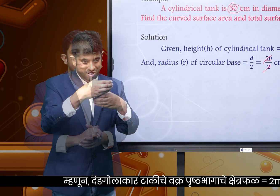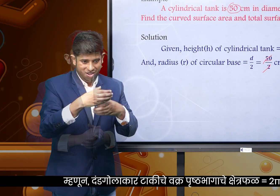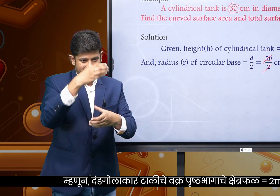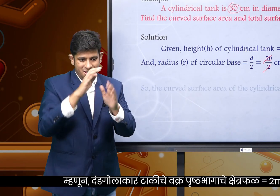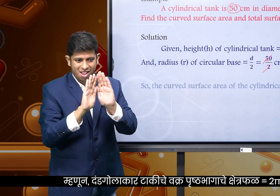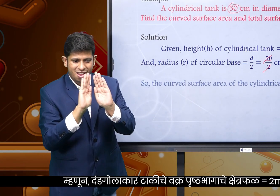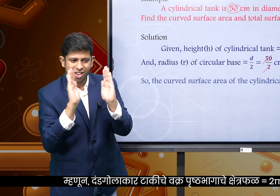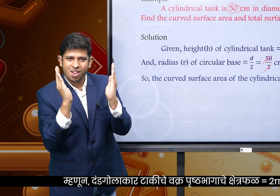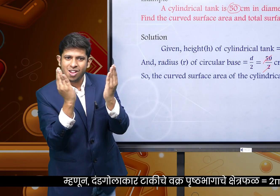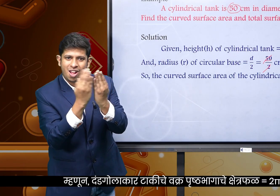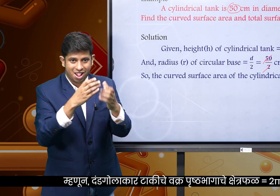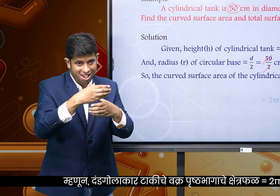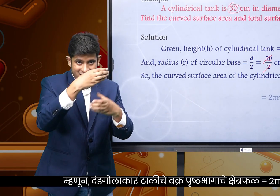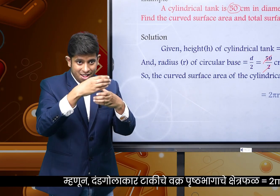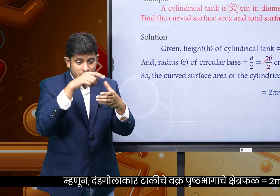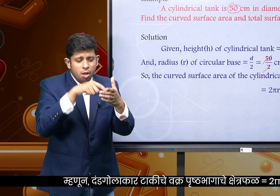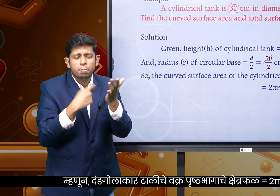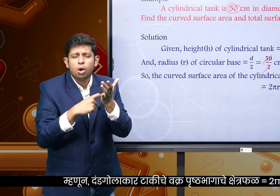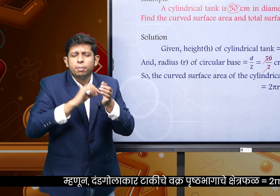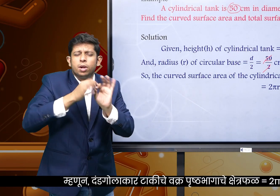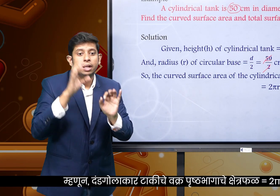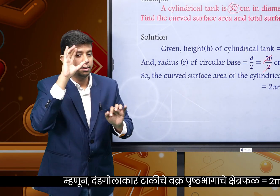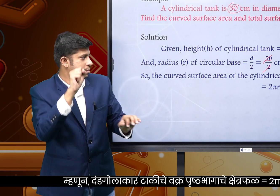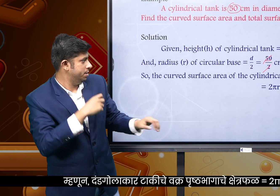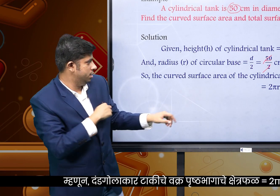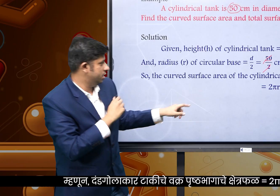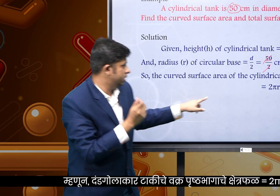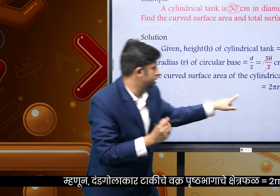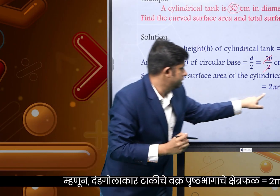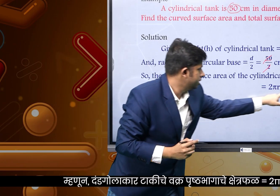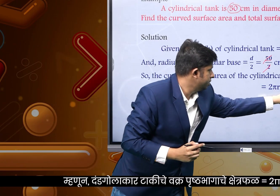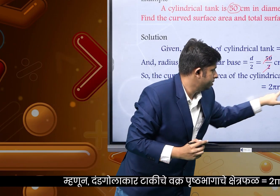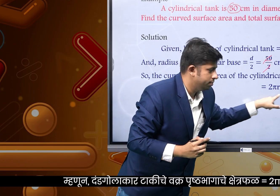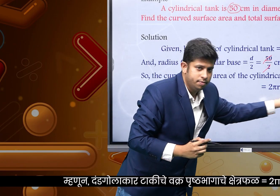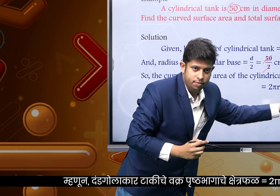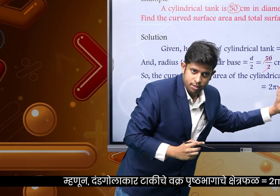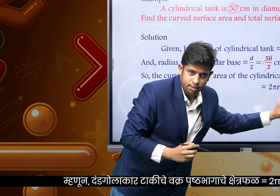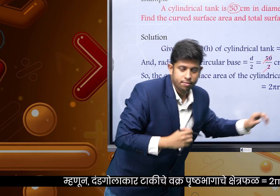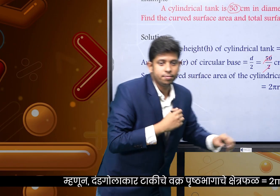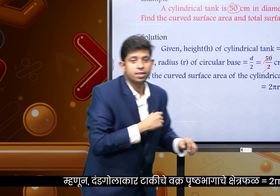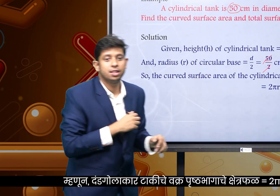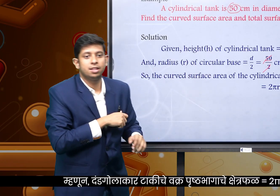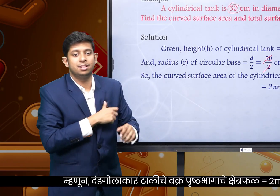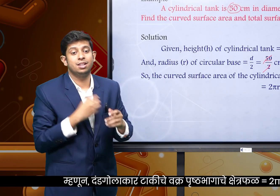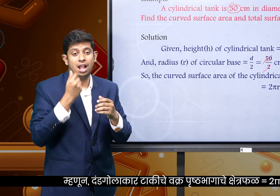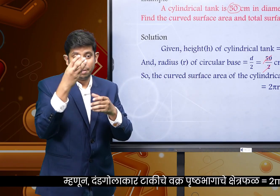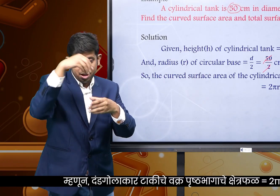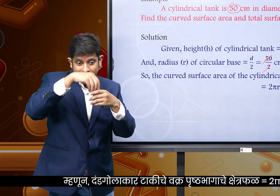म्हणून दंडगोलाकार टाकीचे वक्र पृष्ठभागाचे क्षेत्रफळ बरोबर 2πrh²